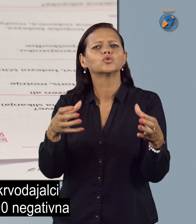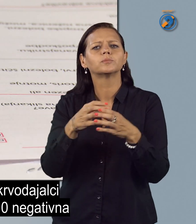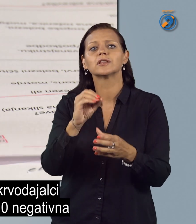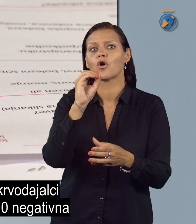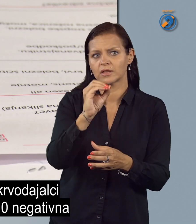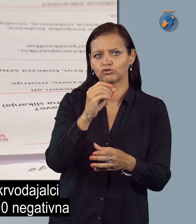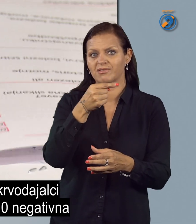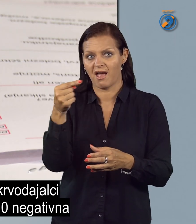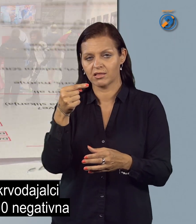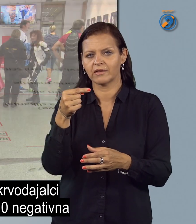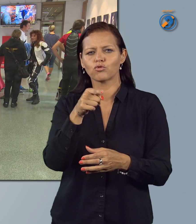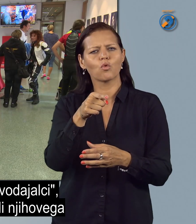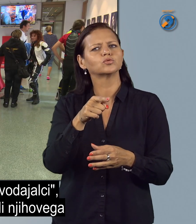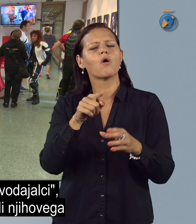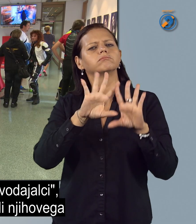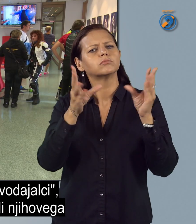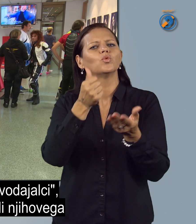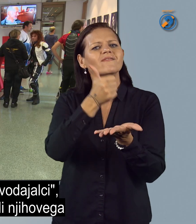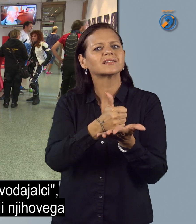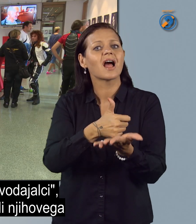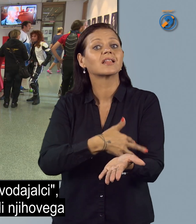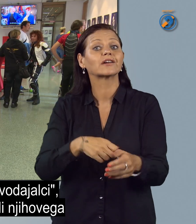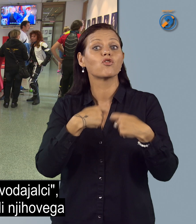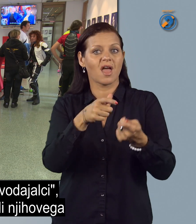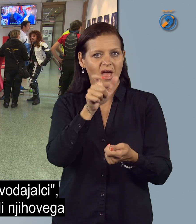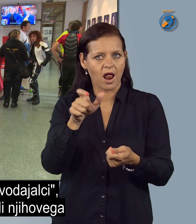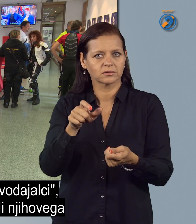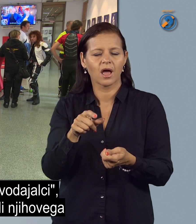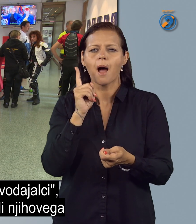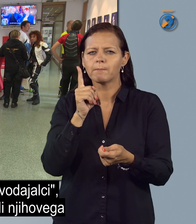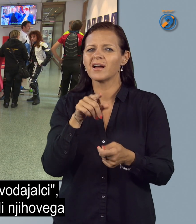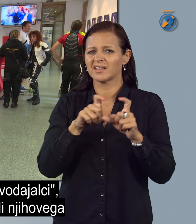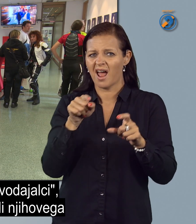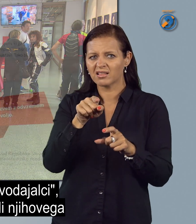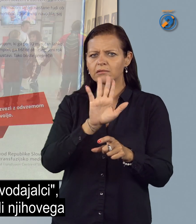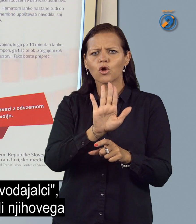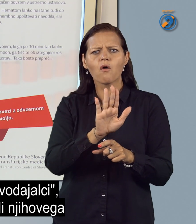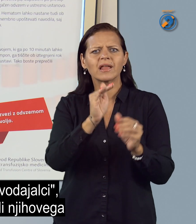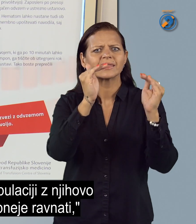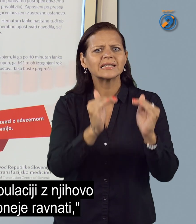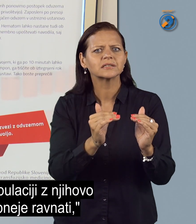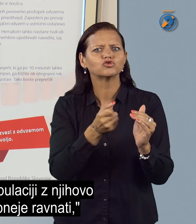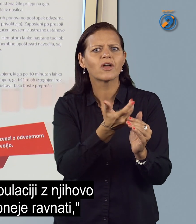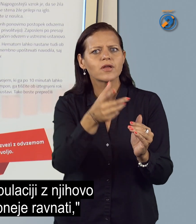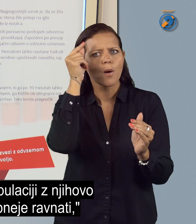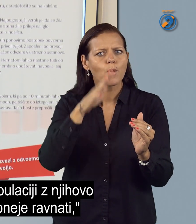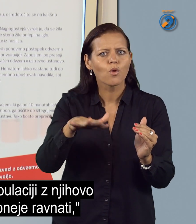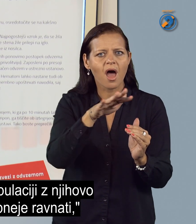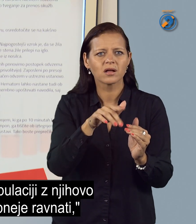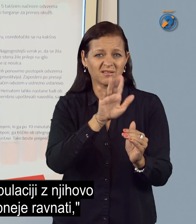krvno skupino nič negativna, univerzalni krvodajalci, vendar je zaradi njihovega nizkega števila